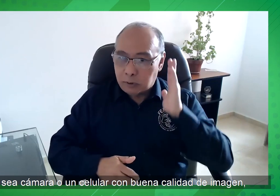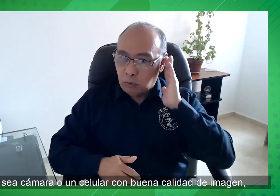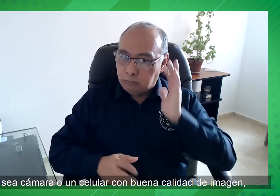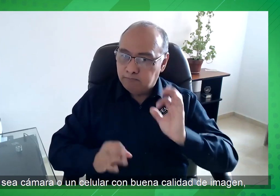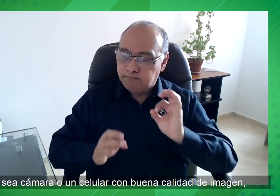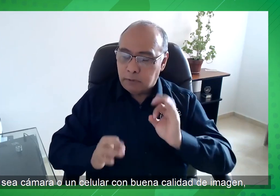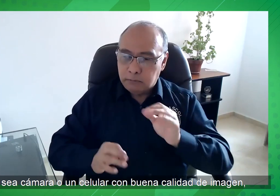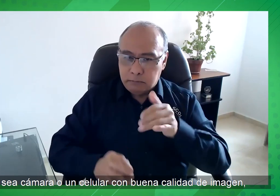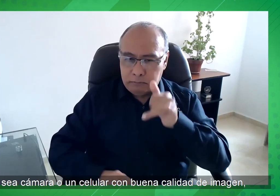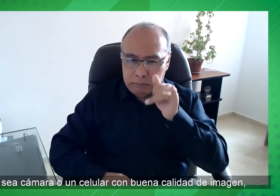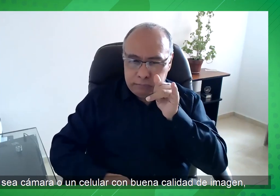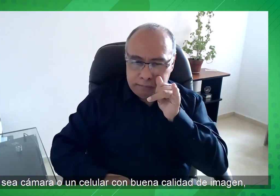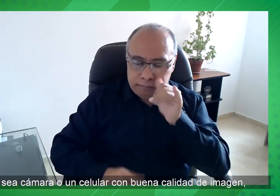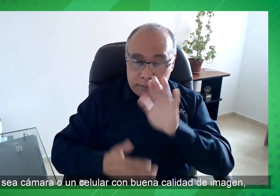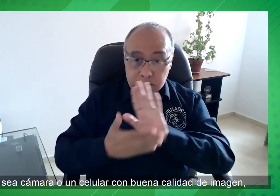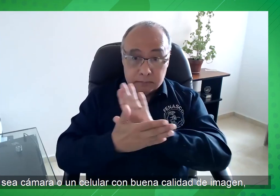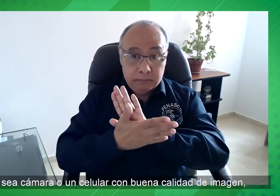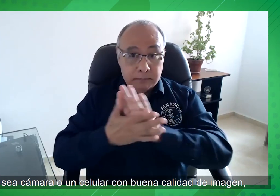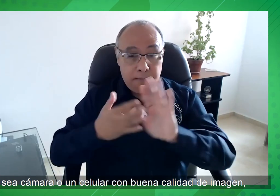imagen.